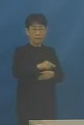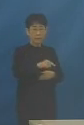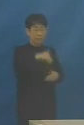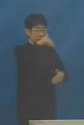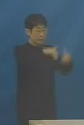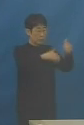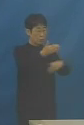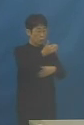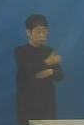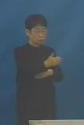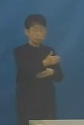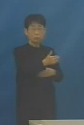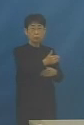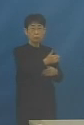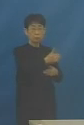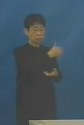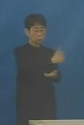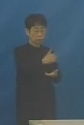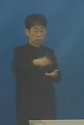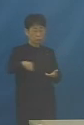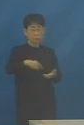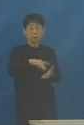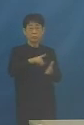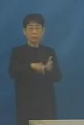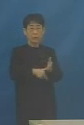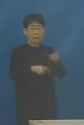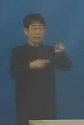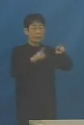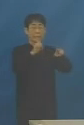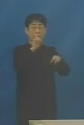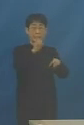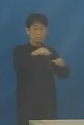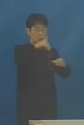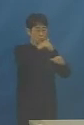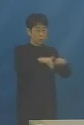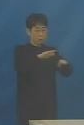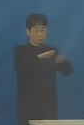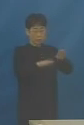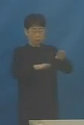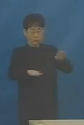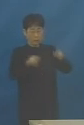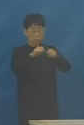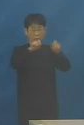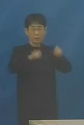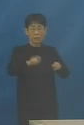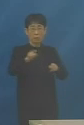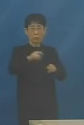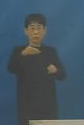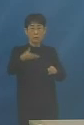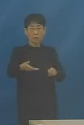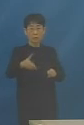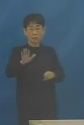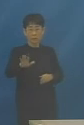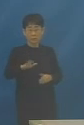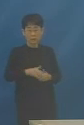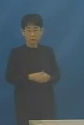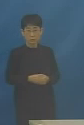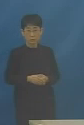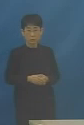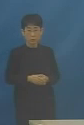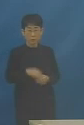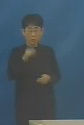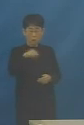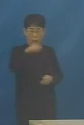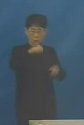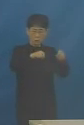用いた場合にはその1票の格差問題というのはどうなるかということがございますでこの調和を道具に